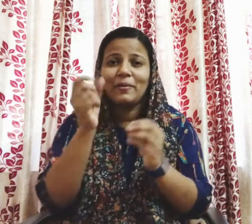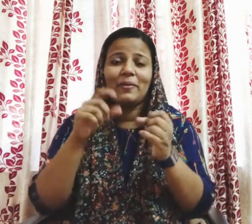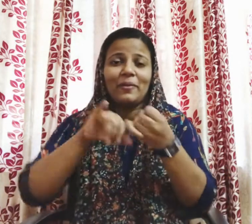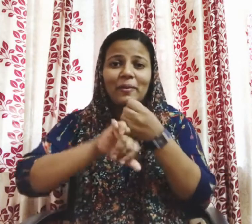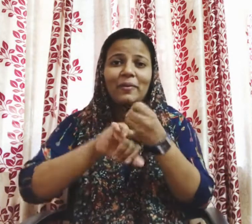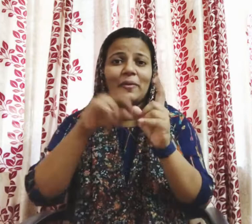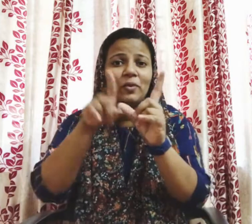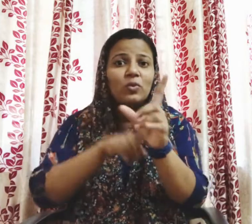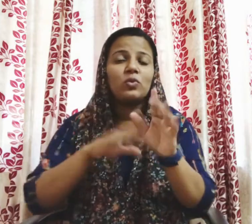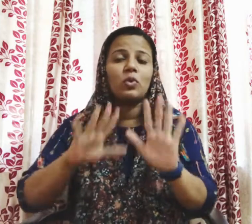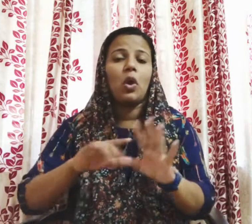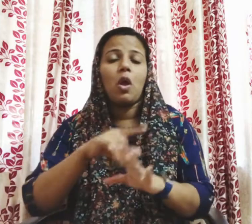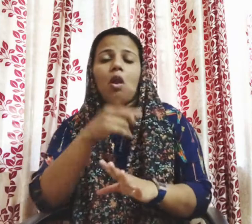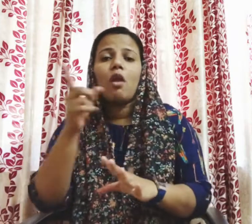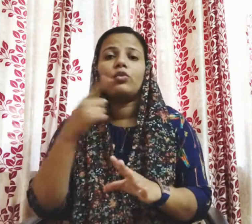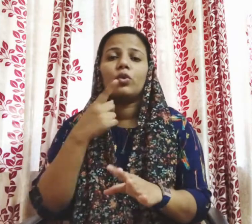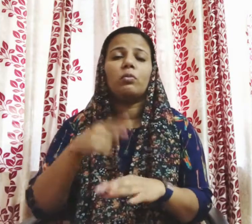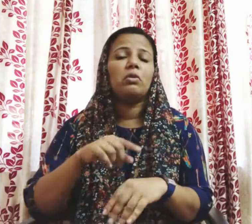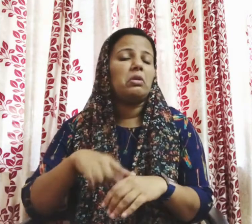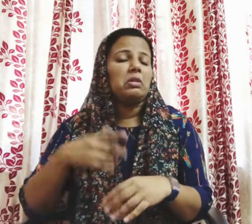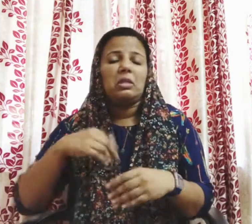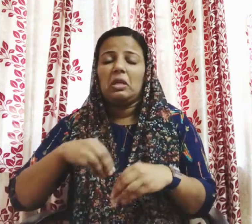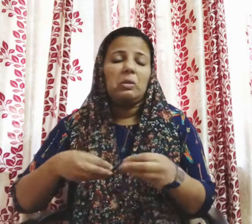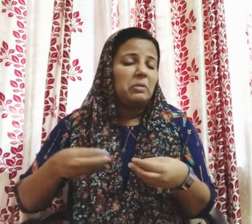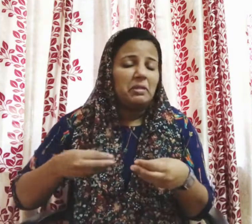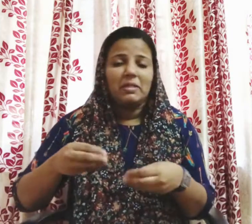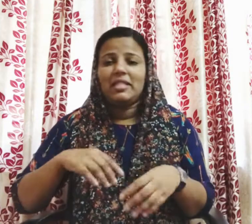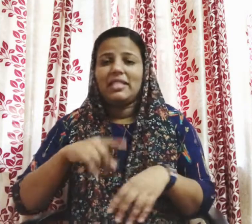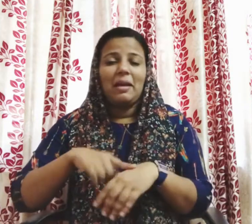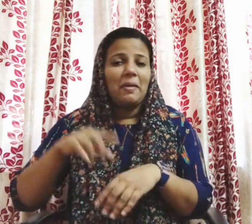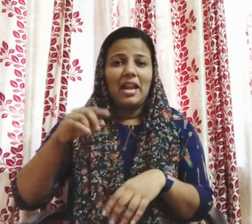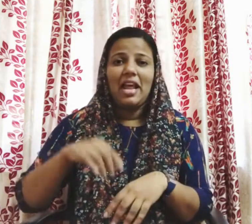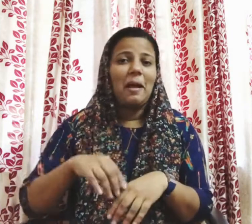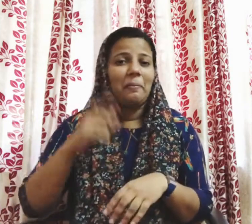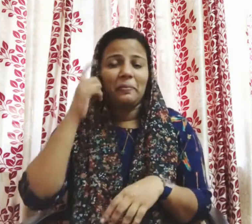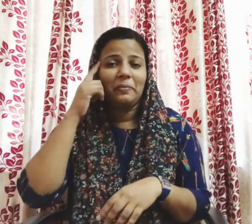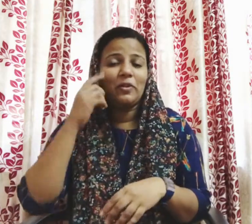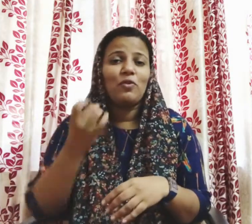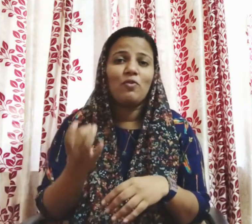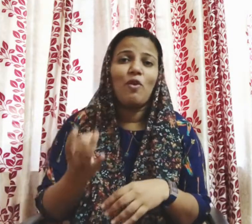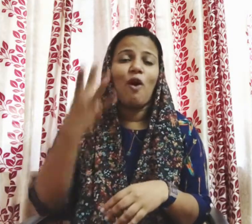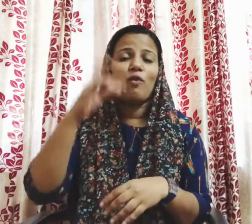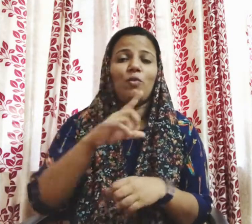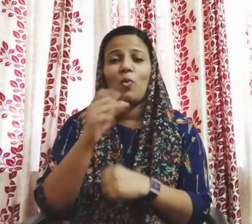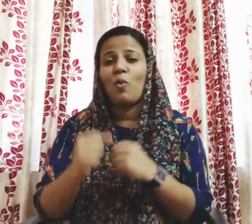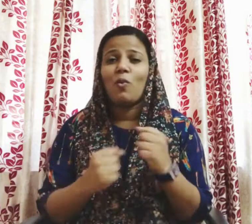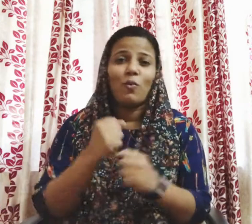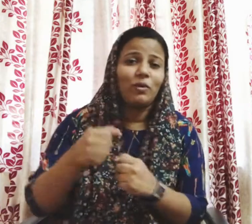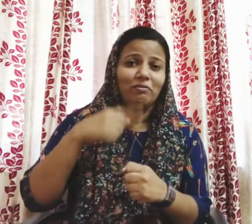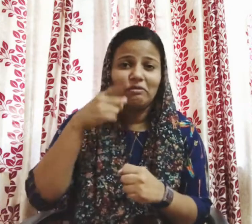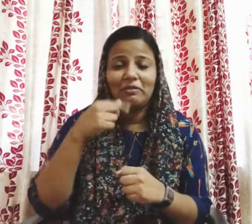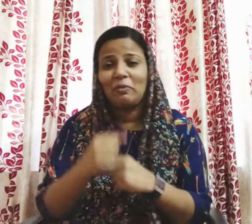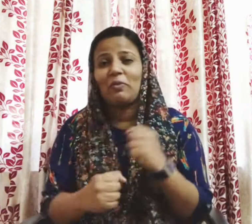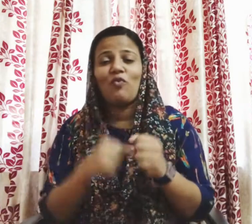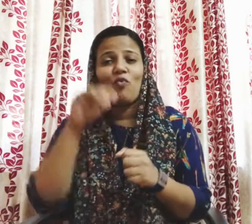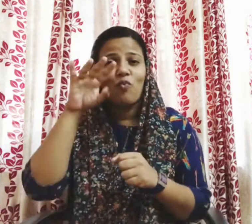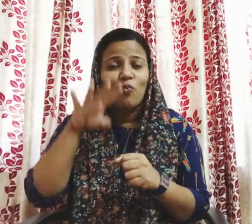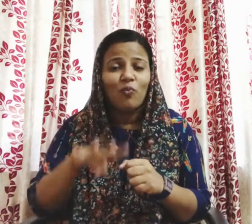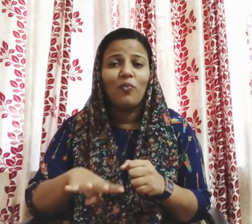കടന്നു പോവുകയാണ്. ആരോട് ചോദിച്ചാലും എല്ലാവരും തിരക്കിലാണ്. എല്ലാവരും അങ്ങ് രാവിലെ തൊട്ടേ ഓട്ടമോടുന്നു. ആമേൻ.